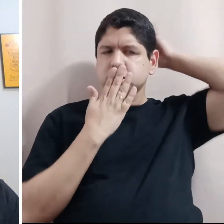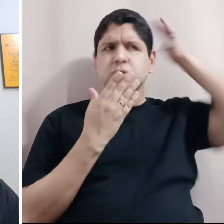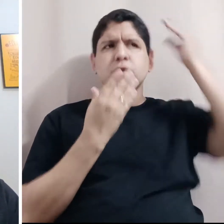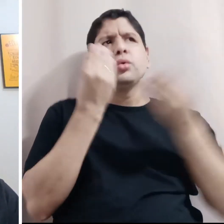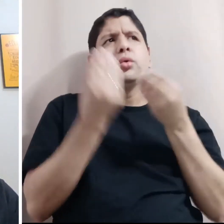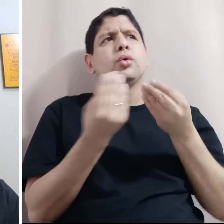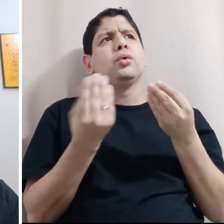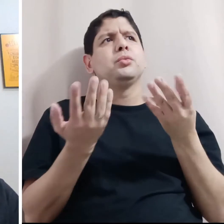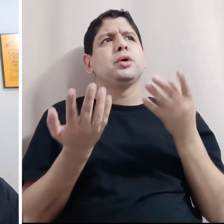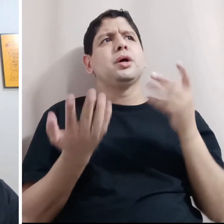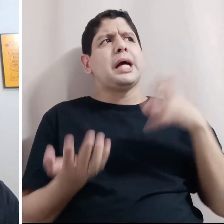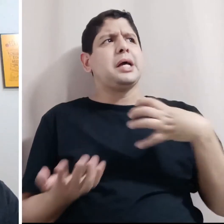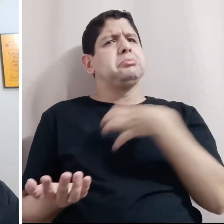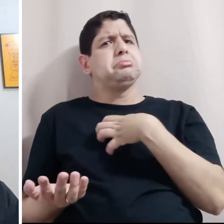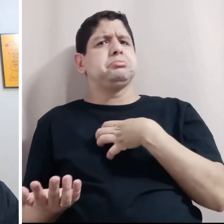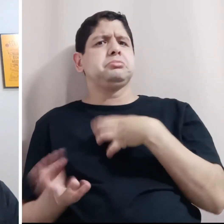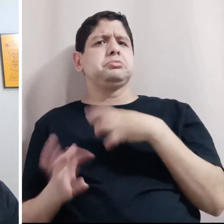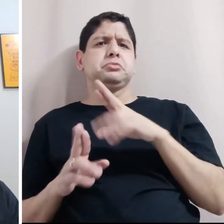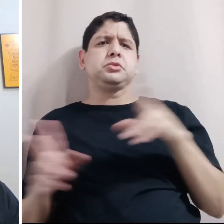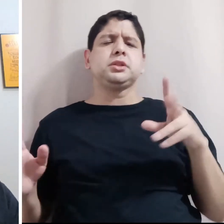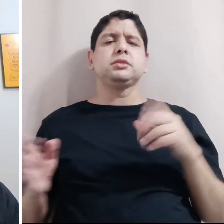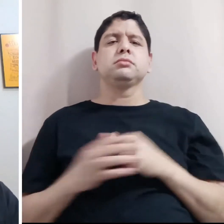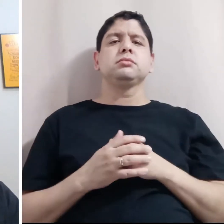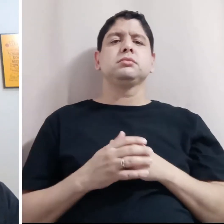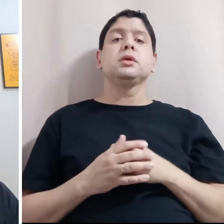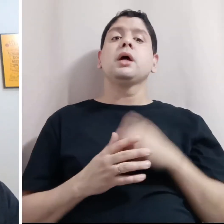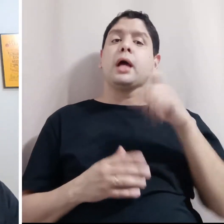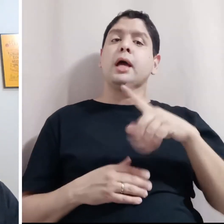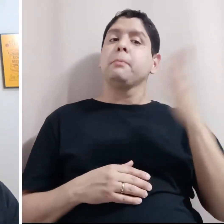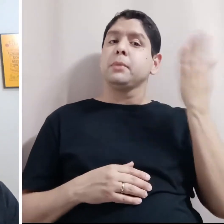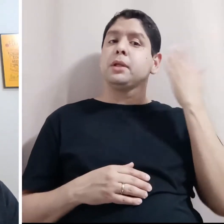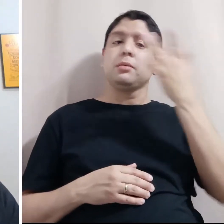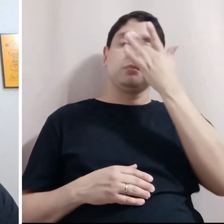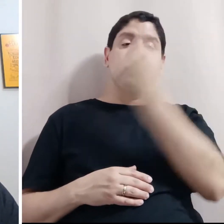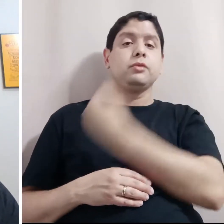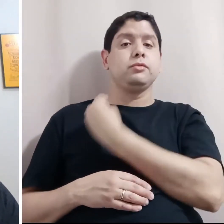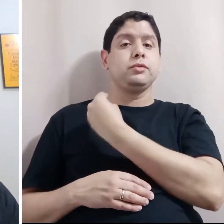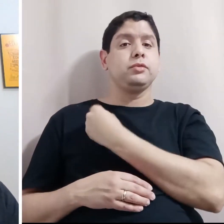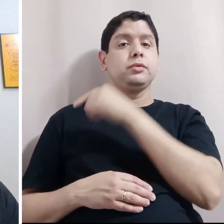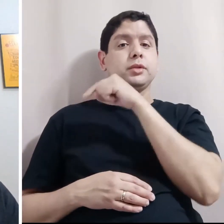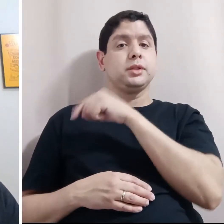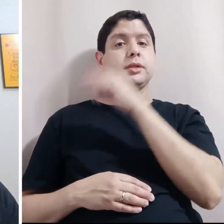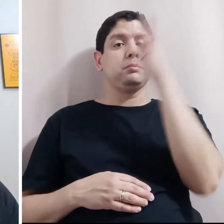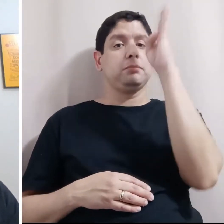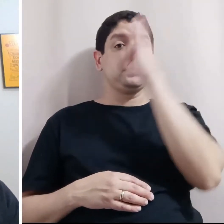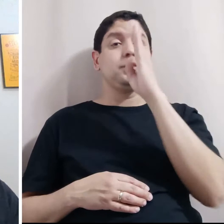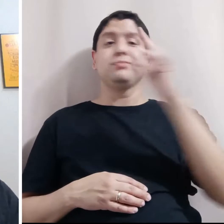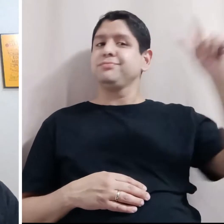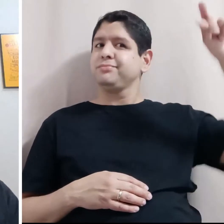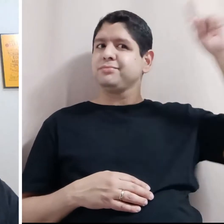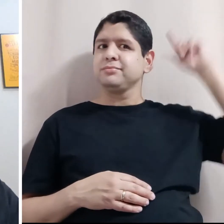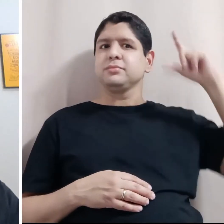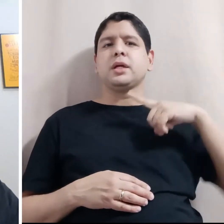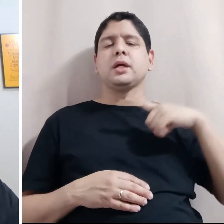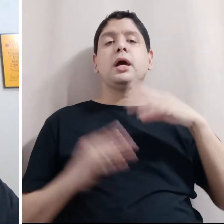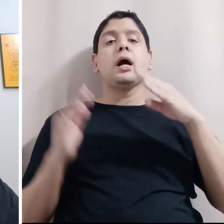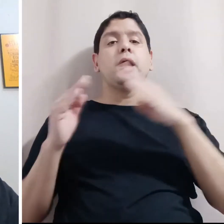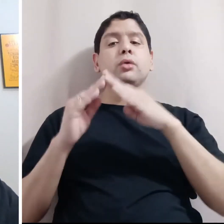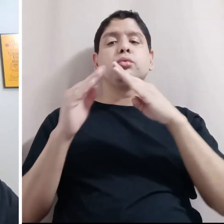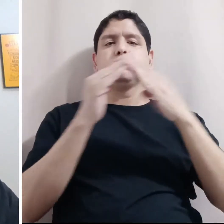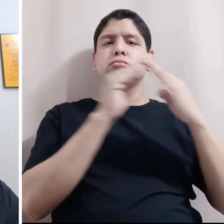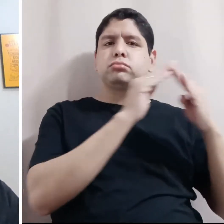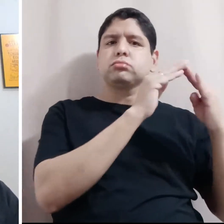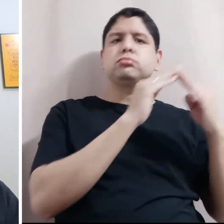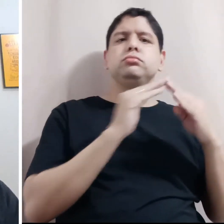ideia, né, dos índios, como foi, na verdade, a maior parte dos povos indígenas que viveram no Brasil. Né? Índios que viviam